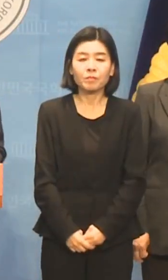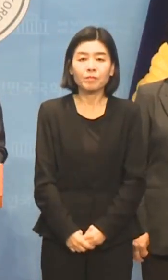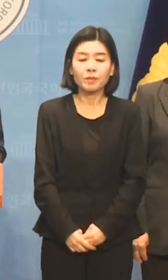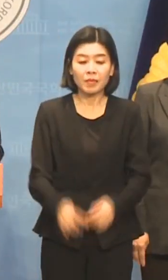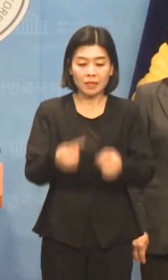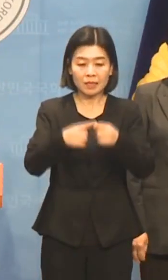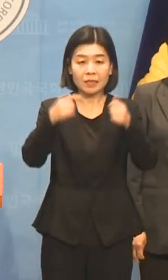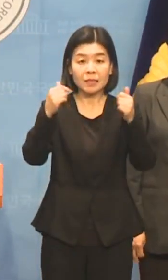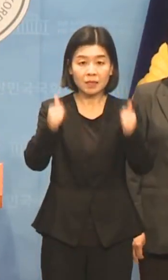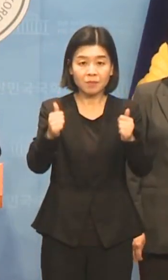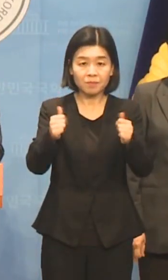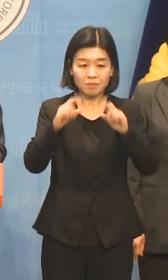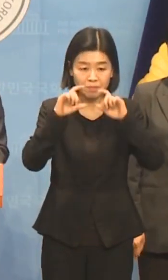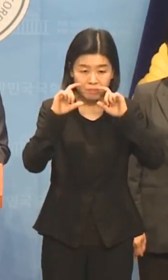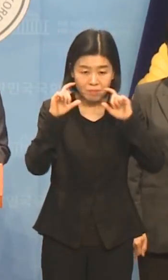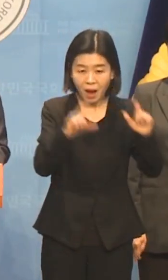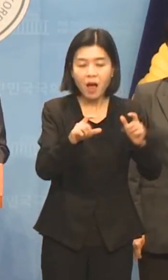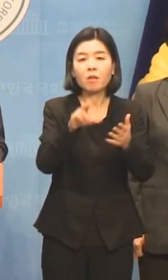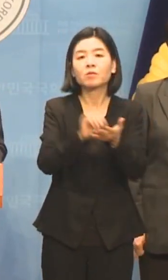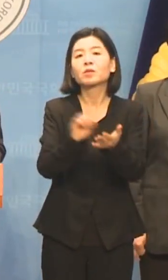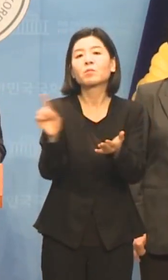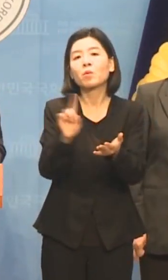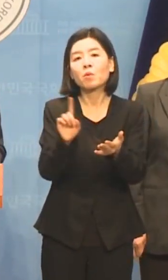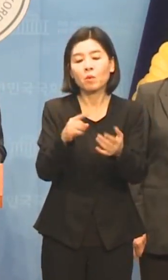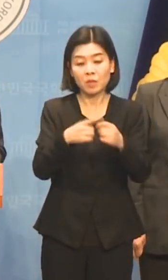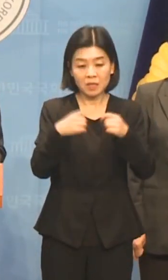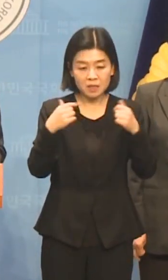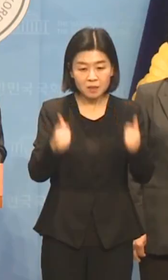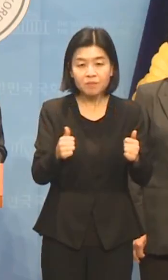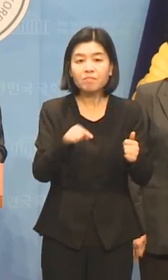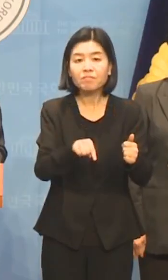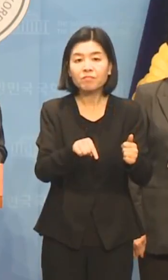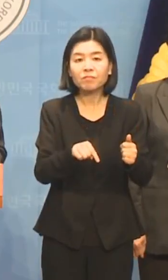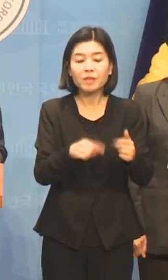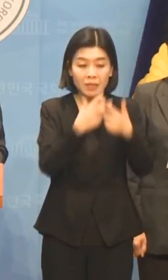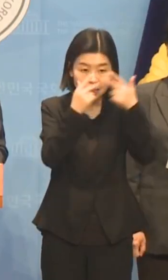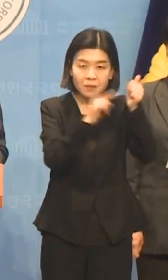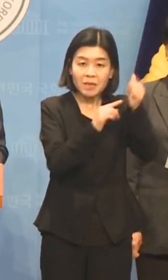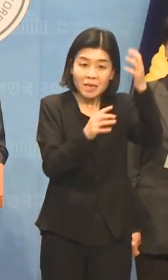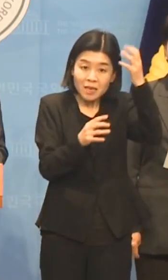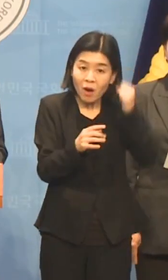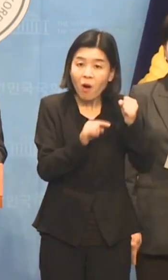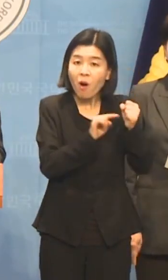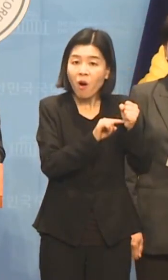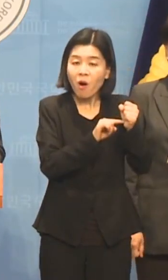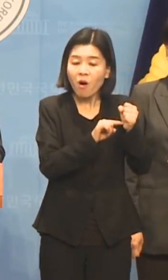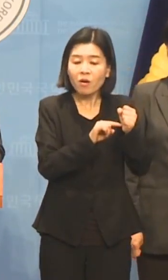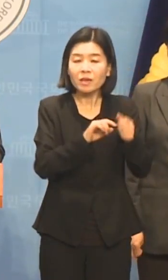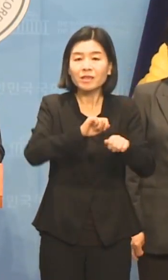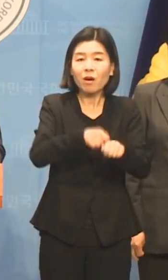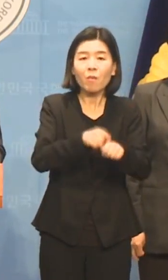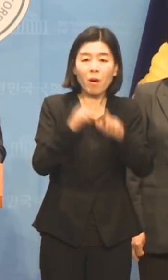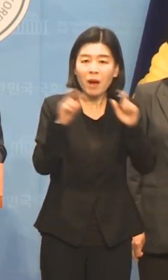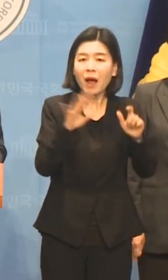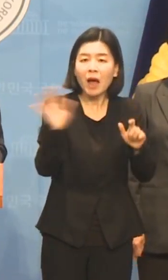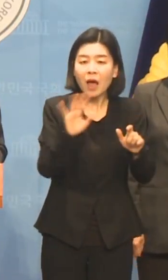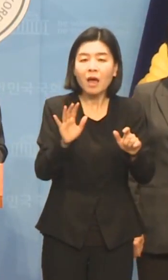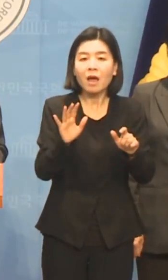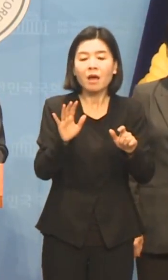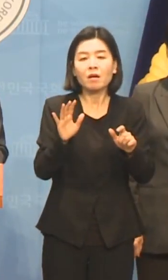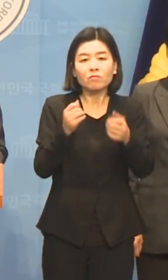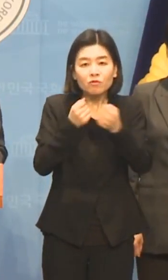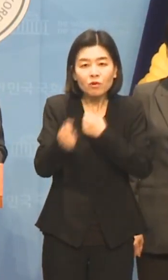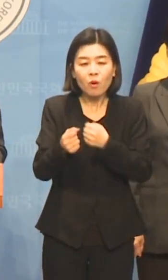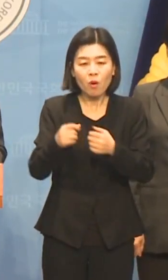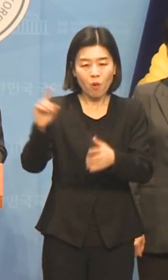1심 판결의 문제점. 1심 재판부는 기억을 처벌하는 판결을 하지는 않았지만 골프와